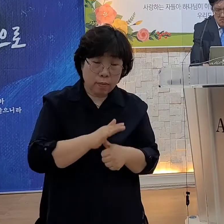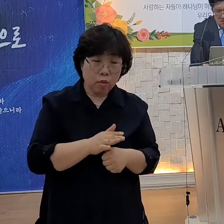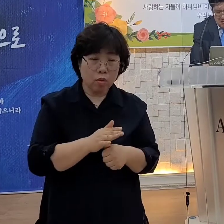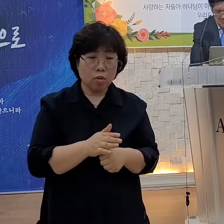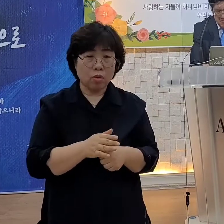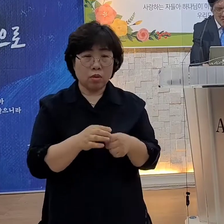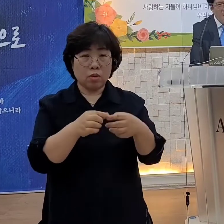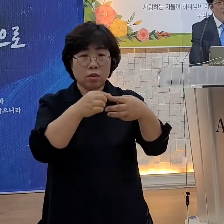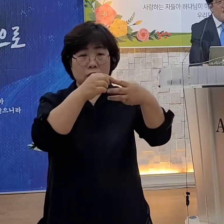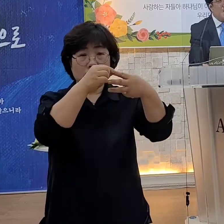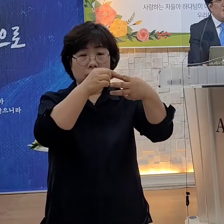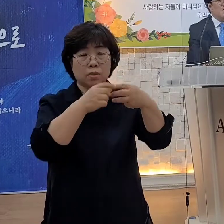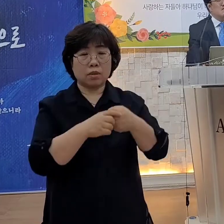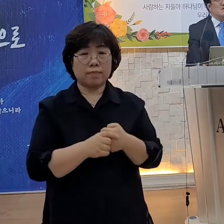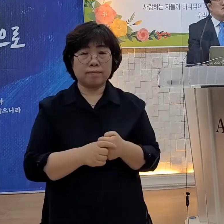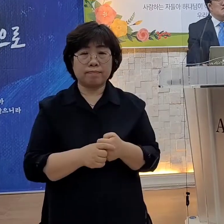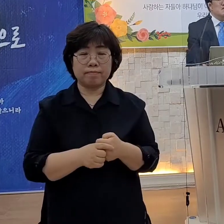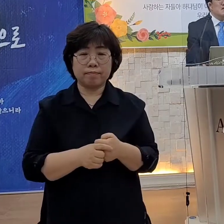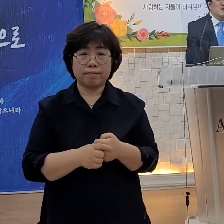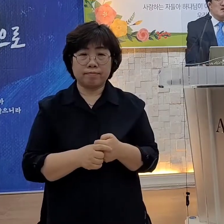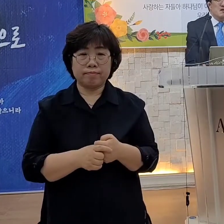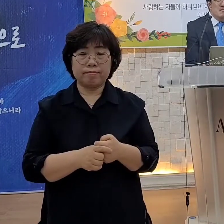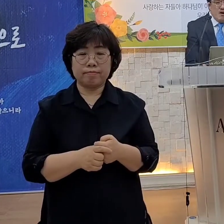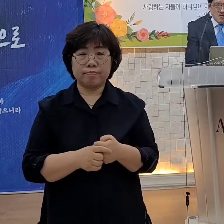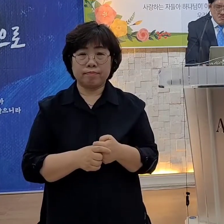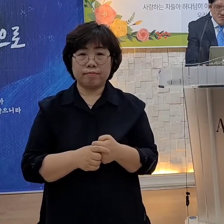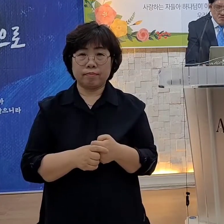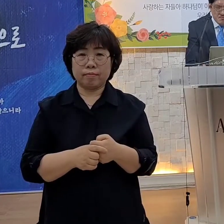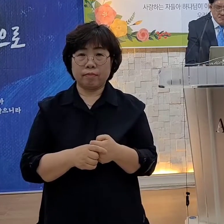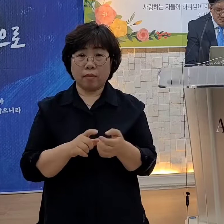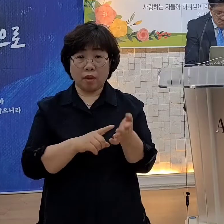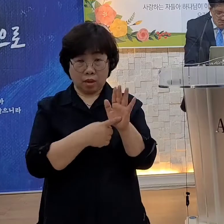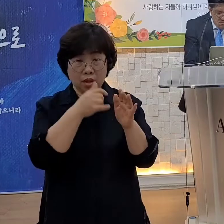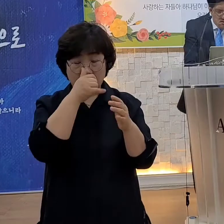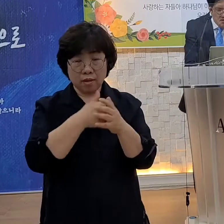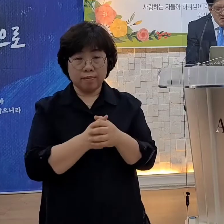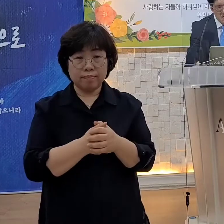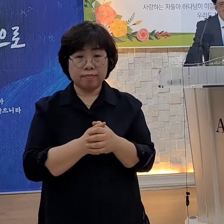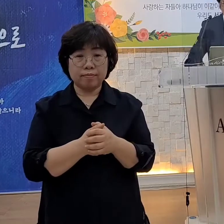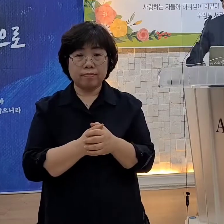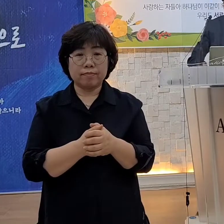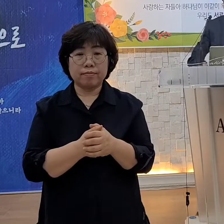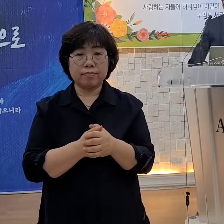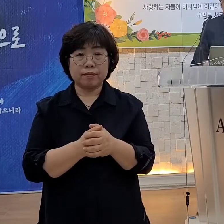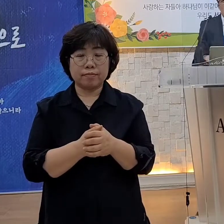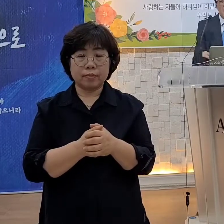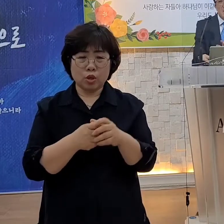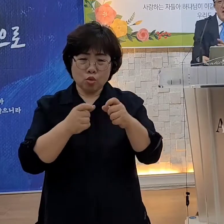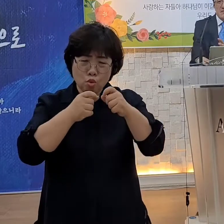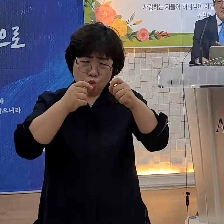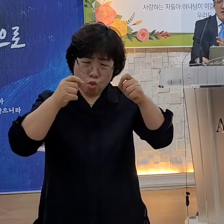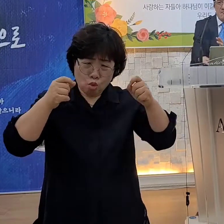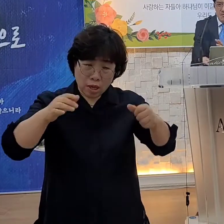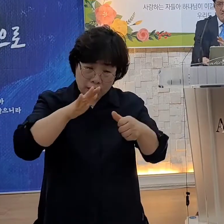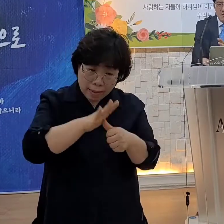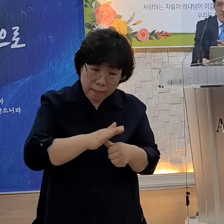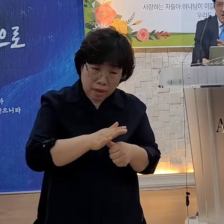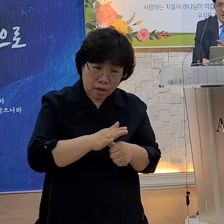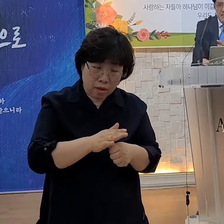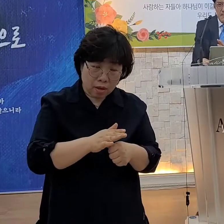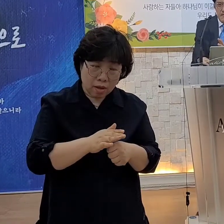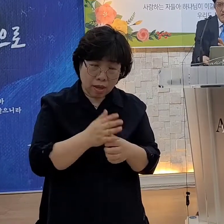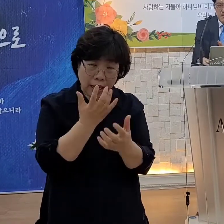사랑은 오래 참는 거다. 이 성경은 이렇게 말씀합니다. 이 오래 참는 것을 한자말로 하면